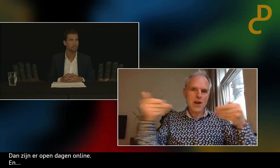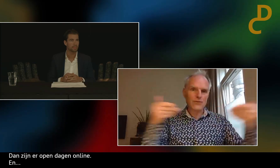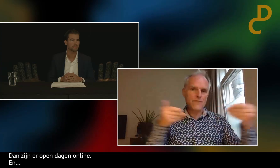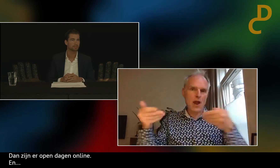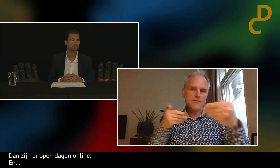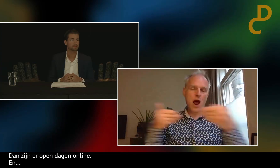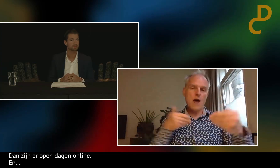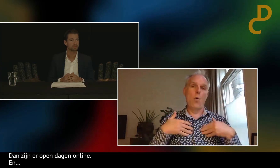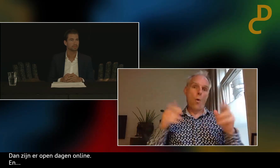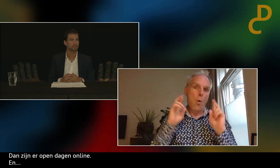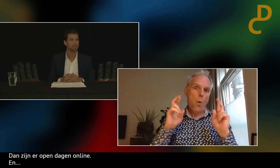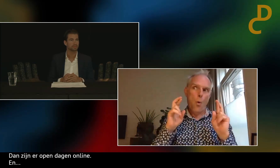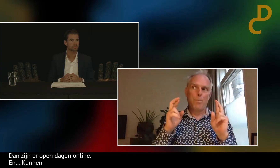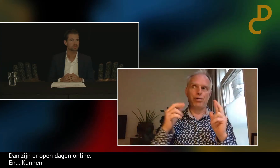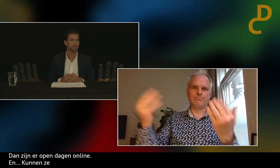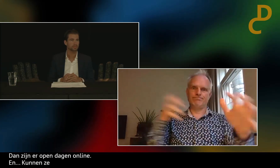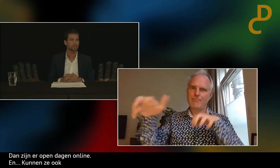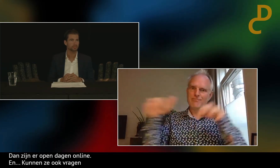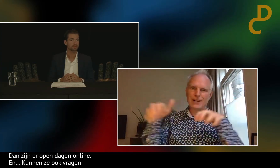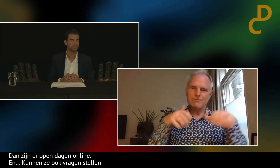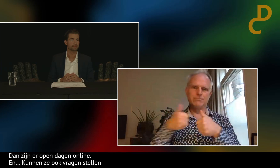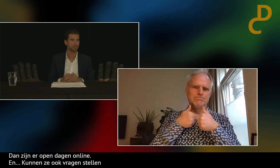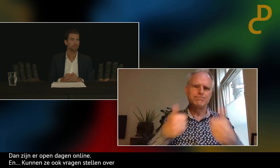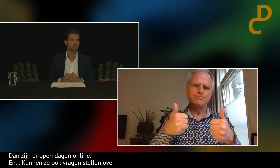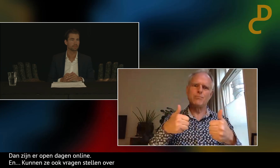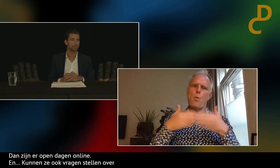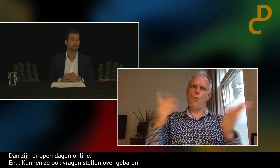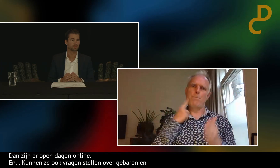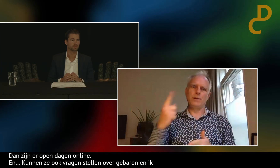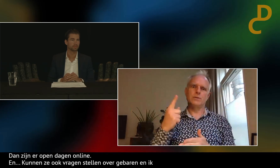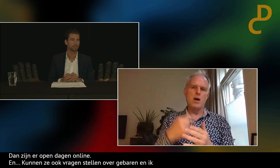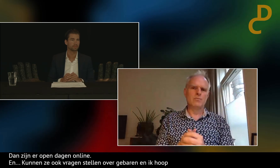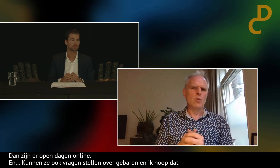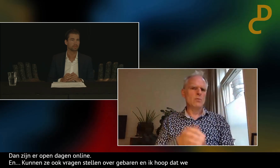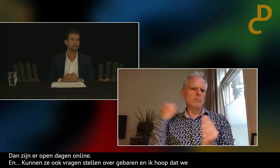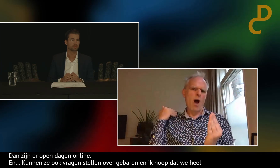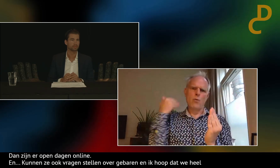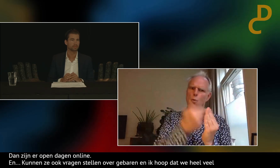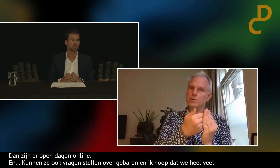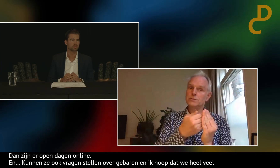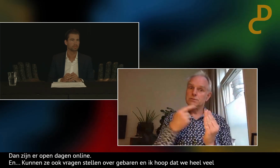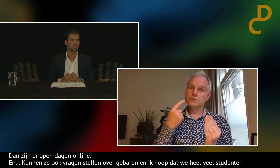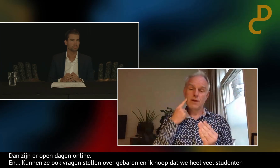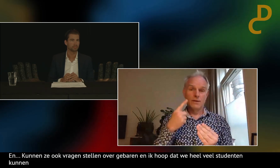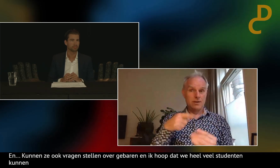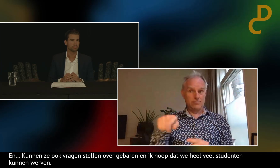kunnen ze dus ook vragen stellen over gebaren. En ik hoop dat wij heel veel studenten kunnen werven. Dat het een mooie dag